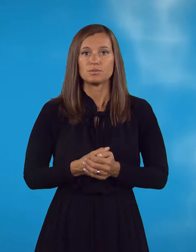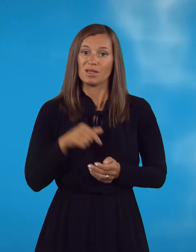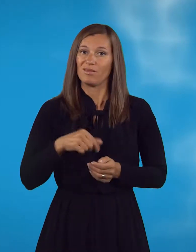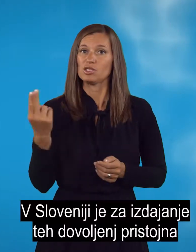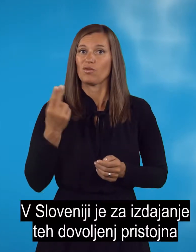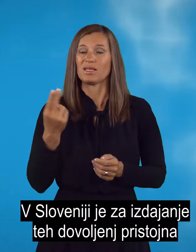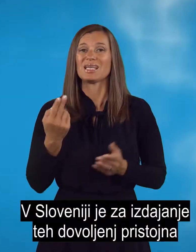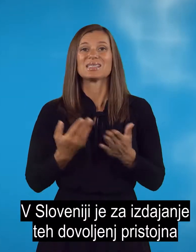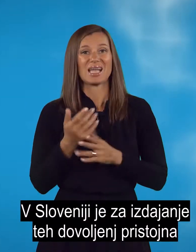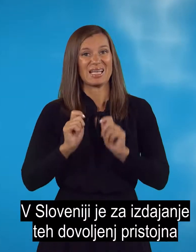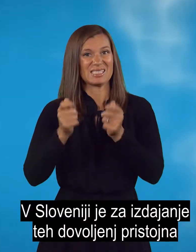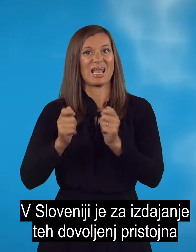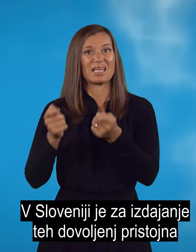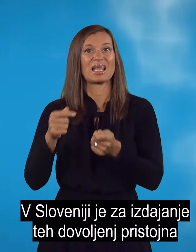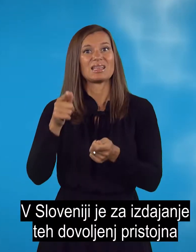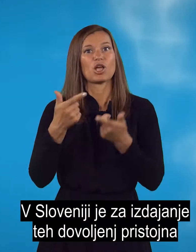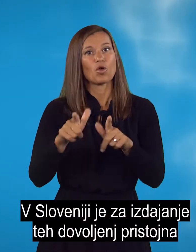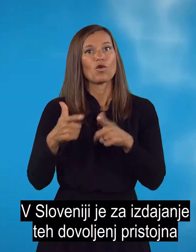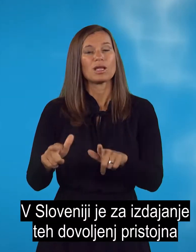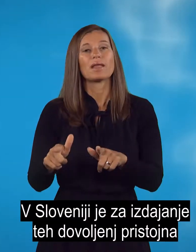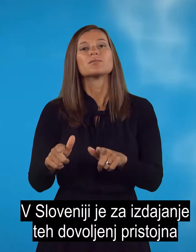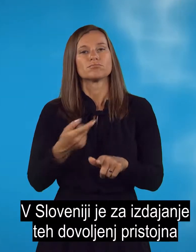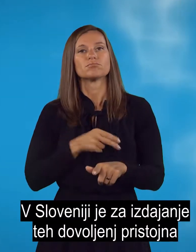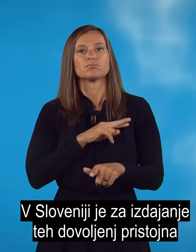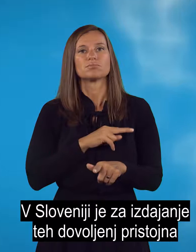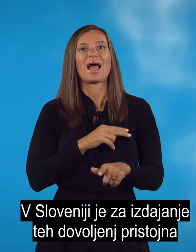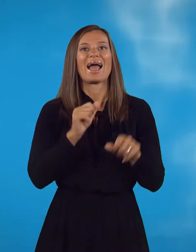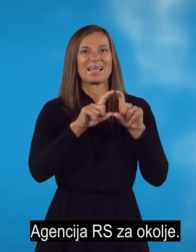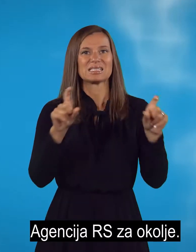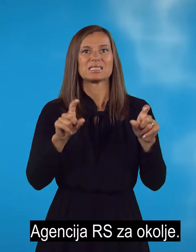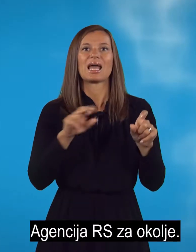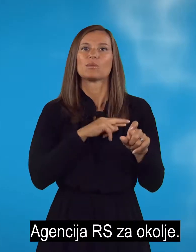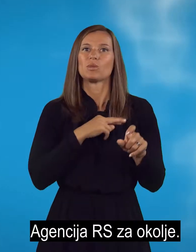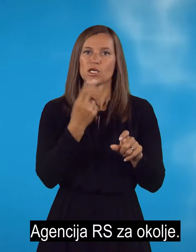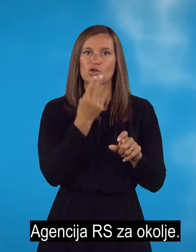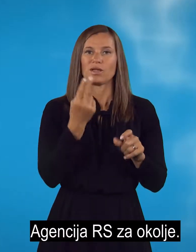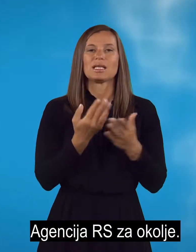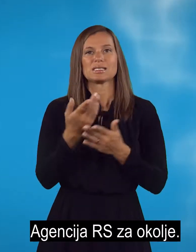V Sloveniji je za izdajanje teh dovoljenj pristojna Agencija Republike Slovenije za okolje.